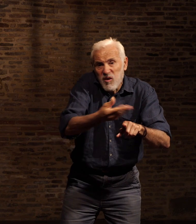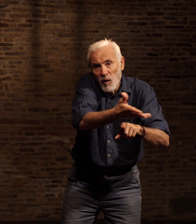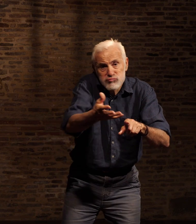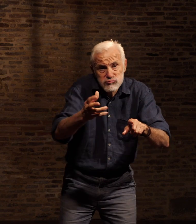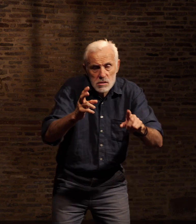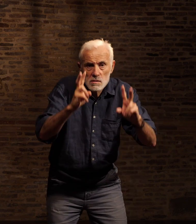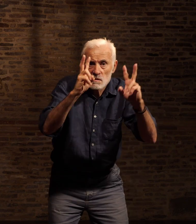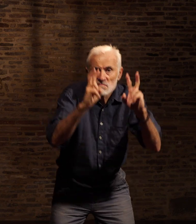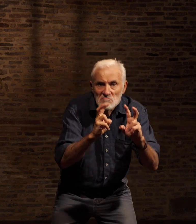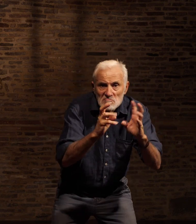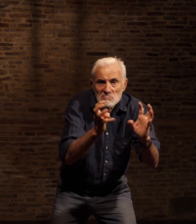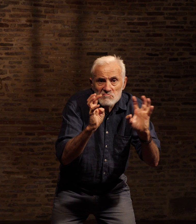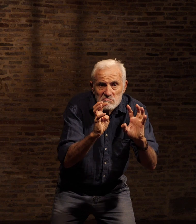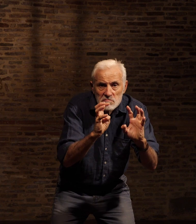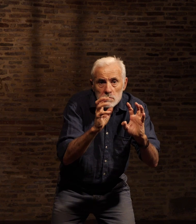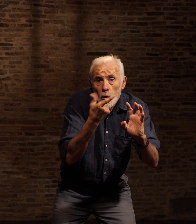autre garçon